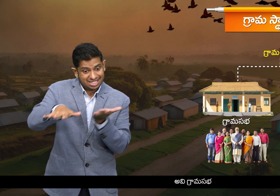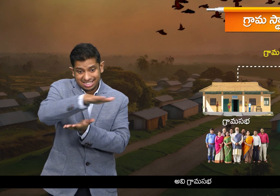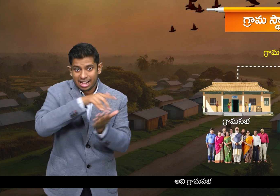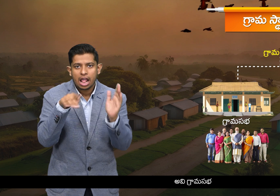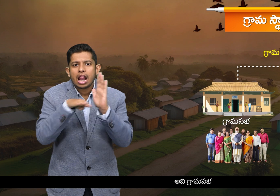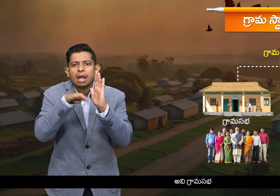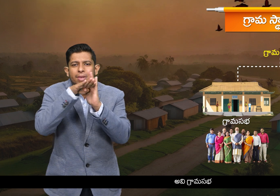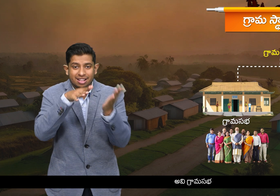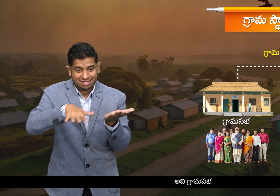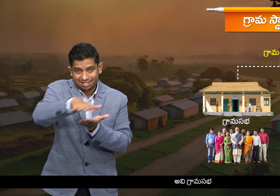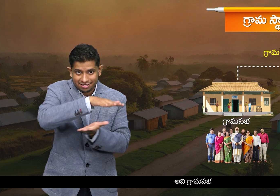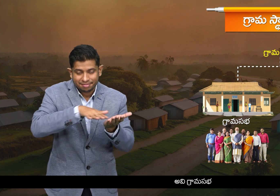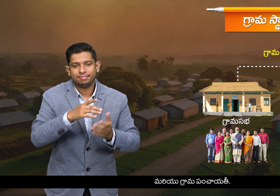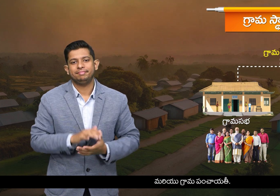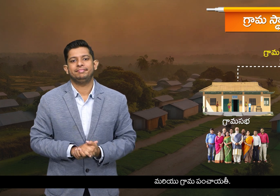సభ